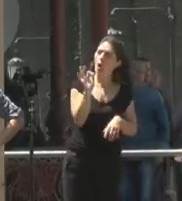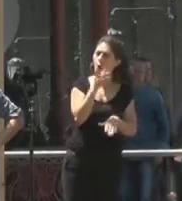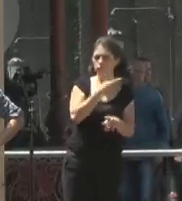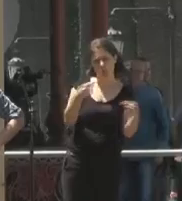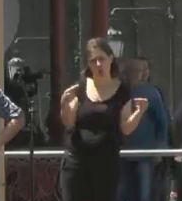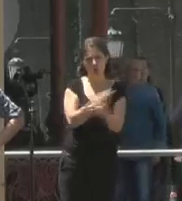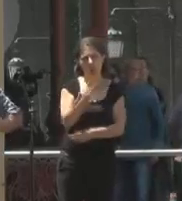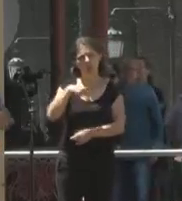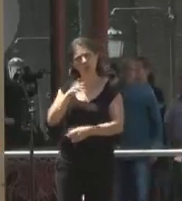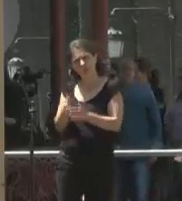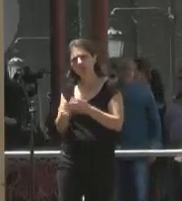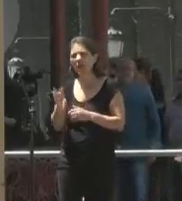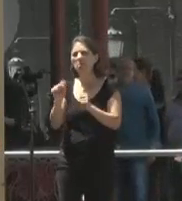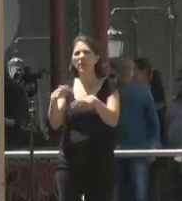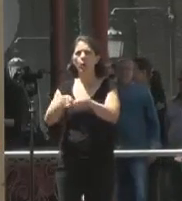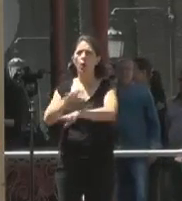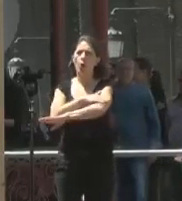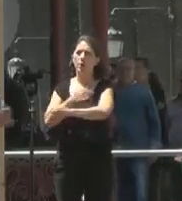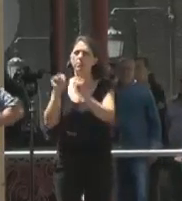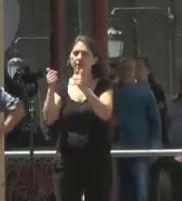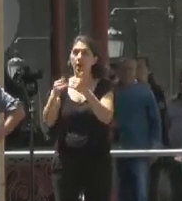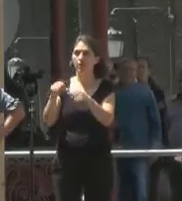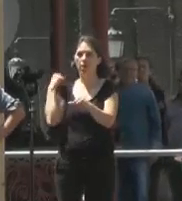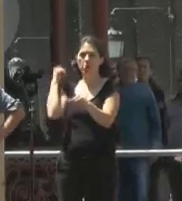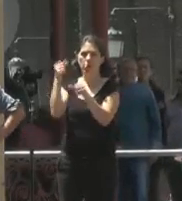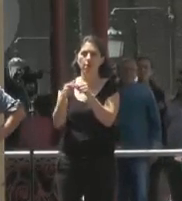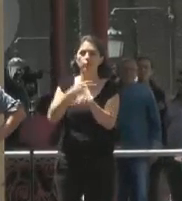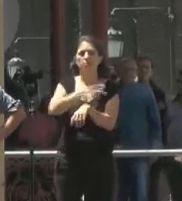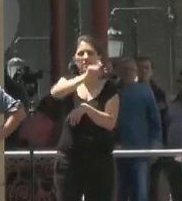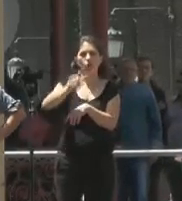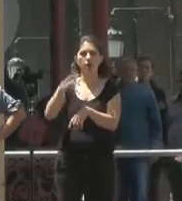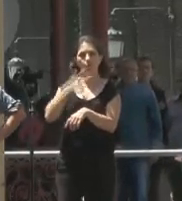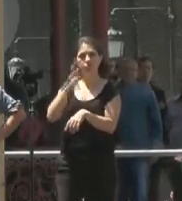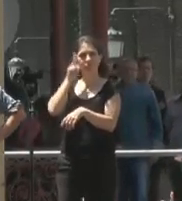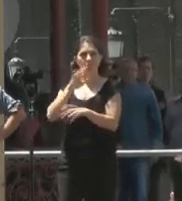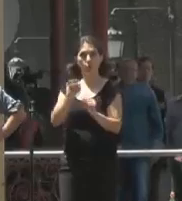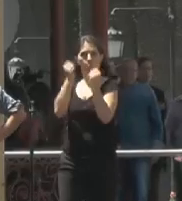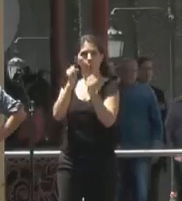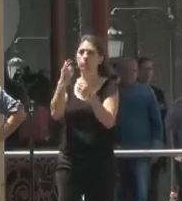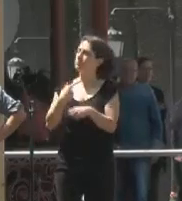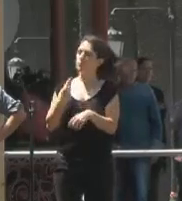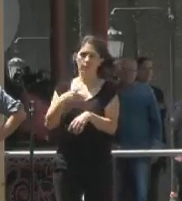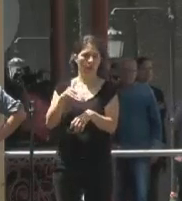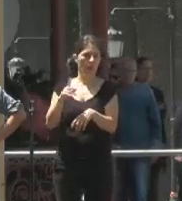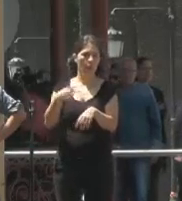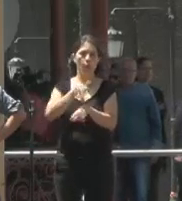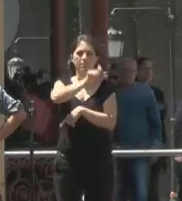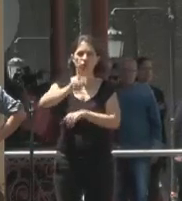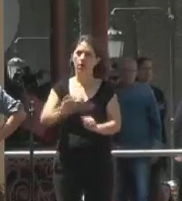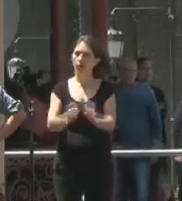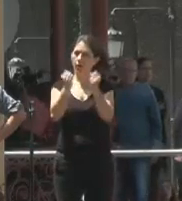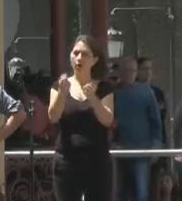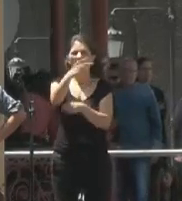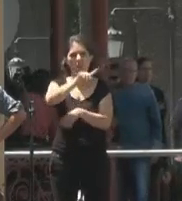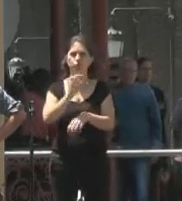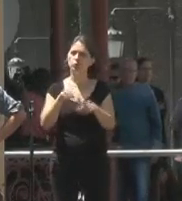a poder poner en marcha un gobierno que, después de tanto tiempo de rescatar a los privilegiados, comience a rescatar a la gente, comience a rescatar a quienes generan